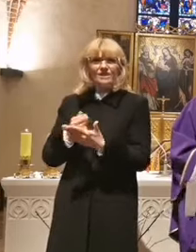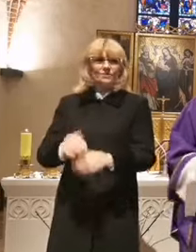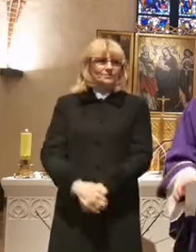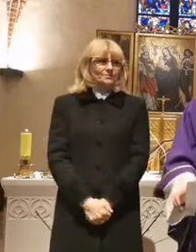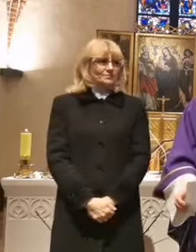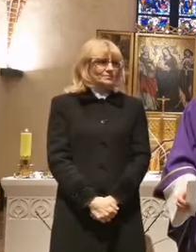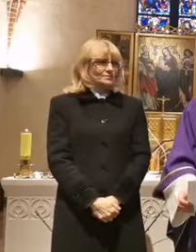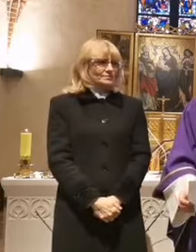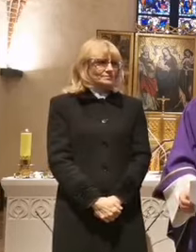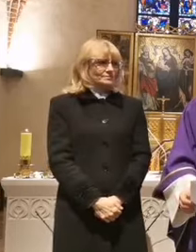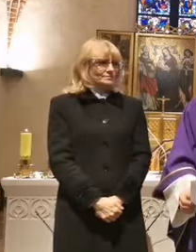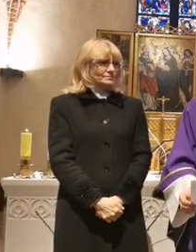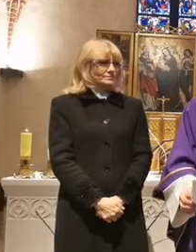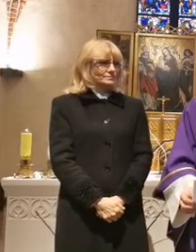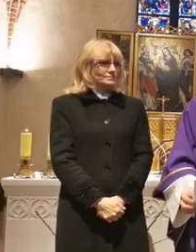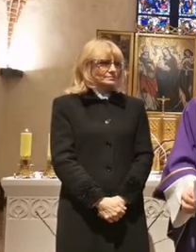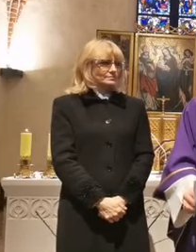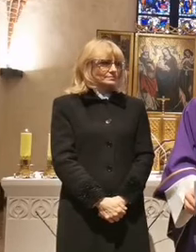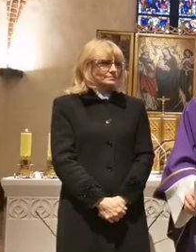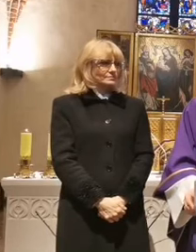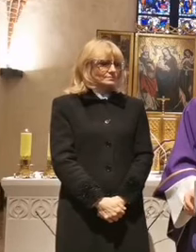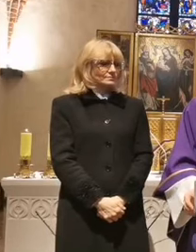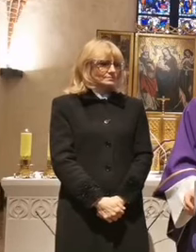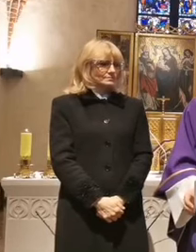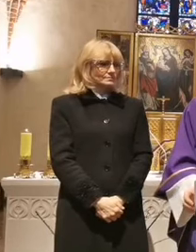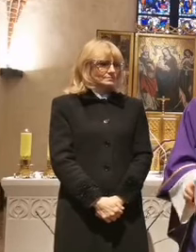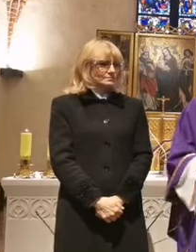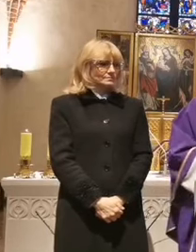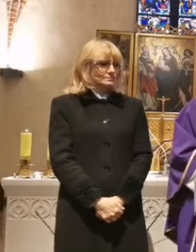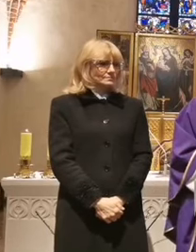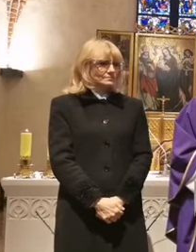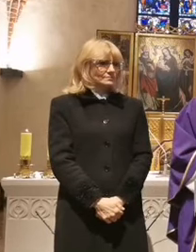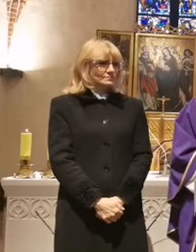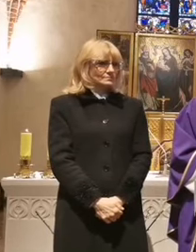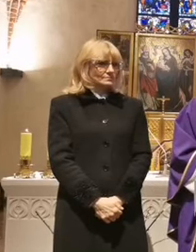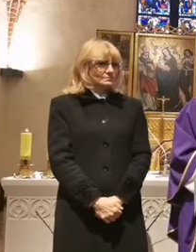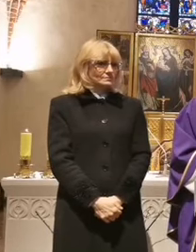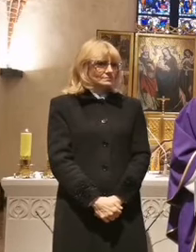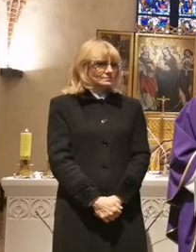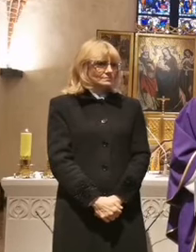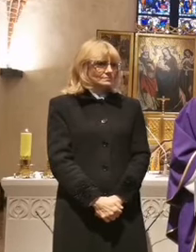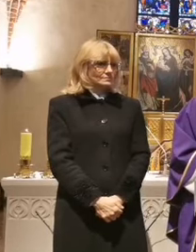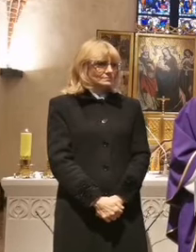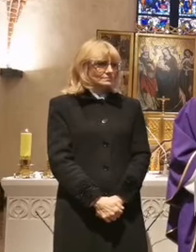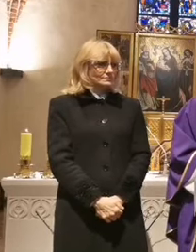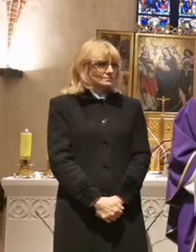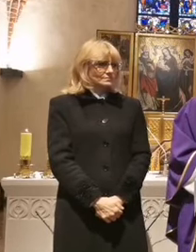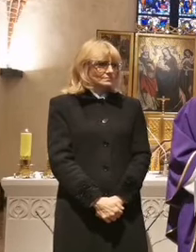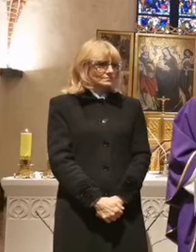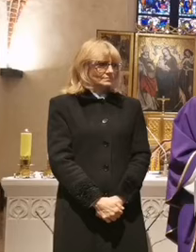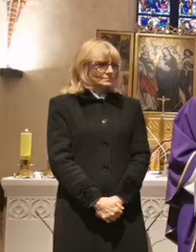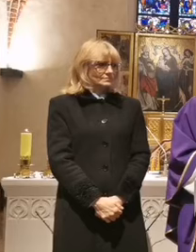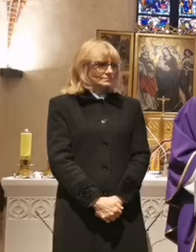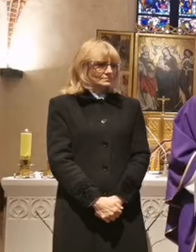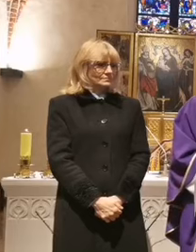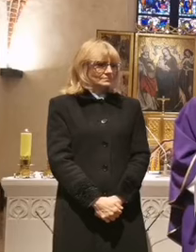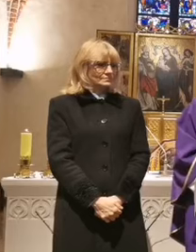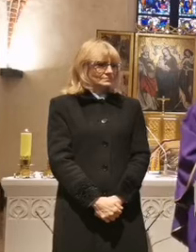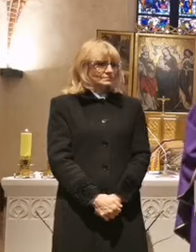Polonia c'è una grande possibilità per voi a testimoniare con coraggio la nostra religiosità